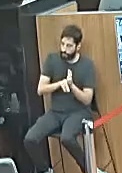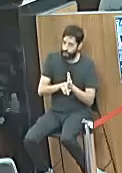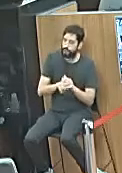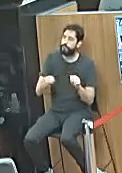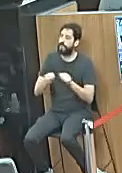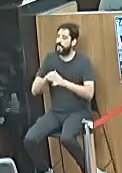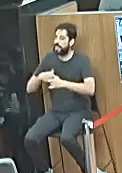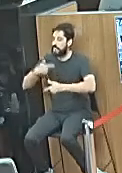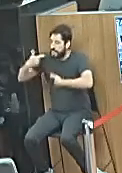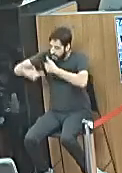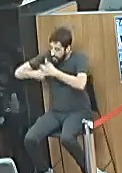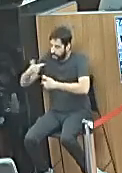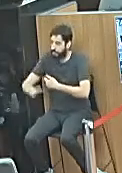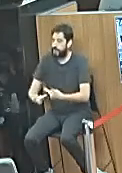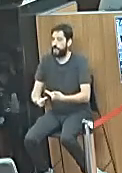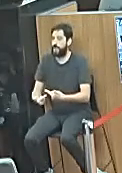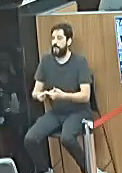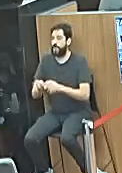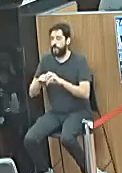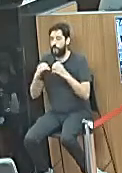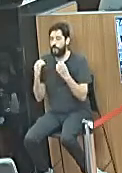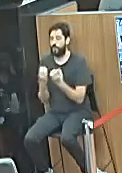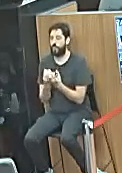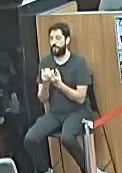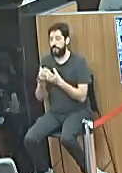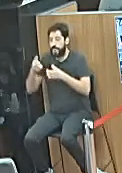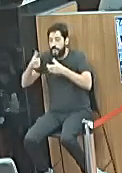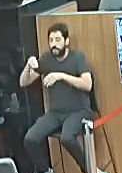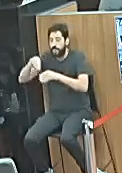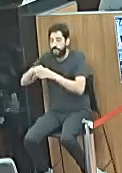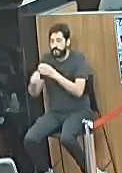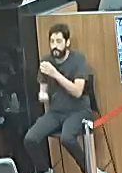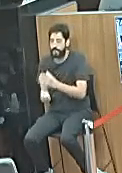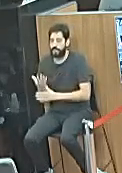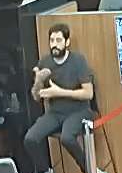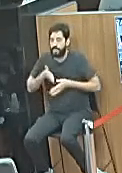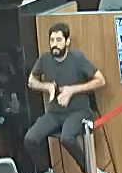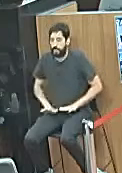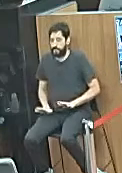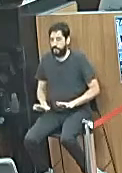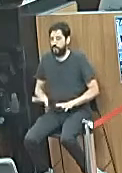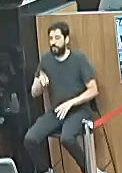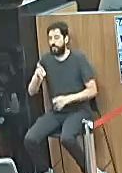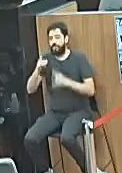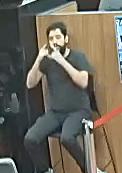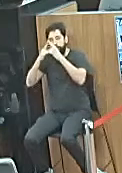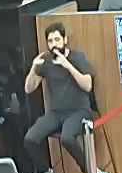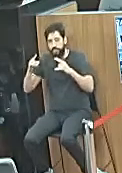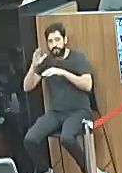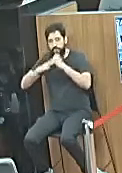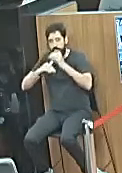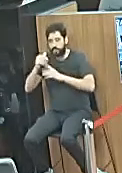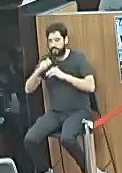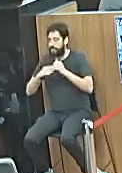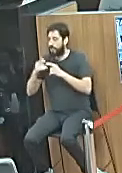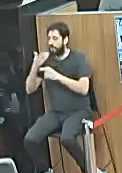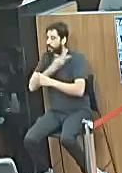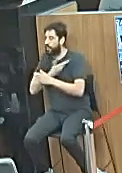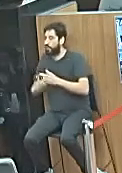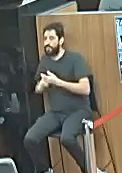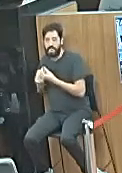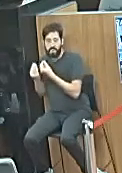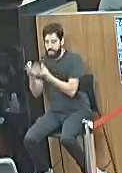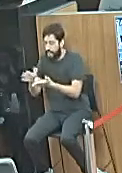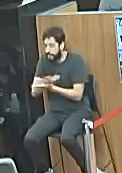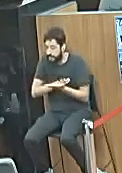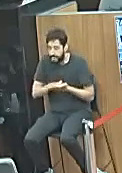é da comunidade onde elas nasceram o circense é aquele em que o governo não contribui na formação humana